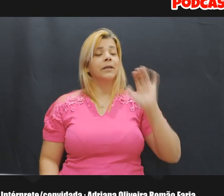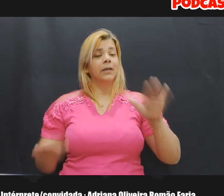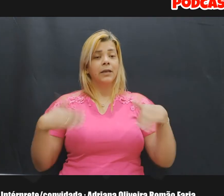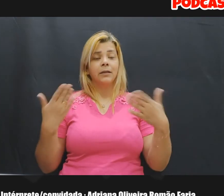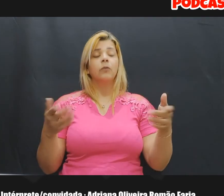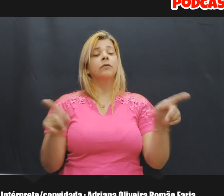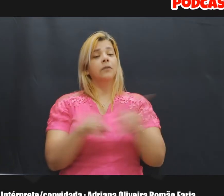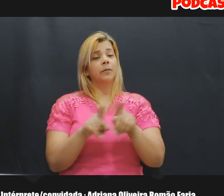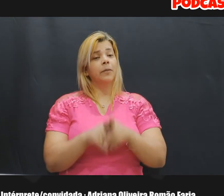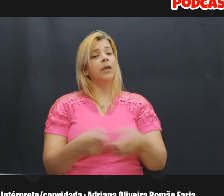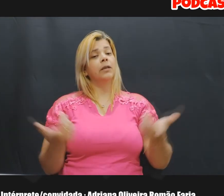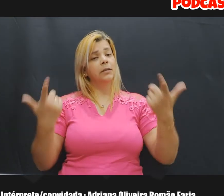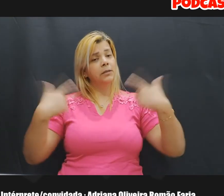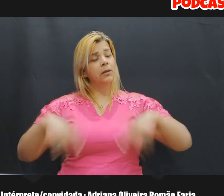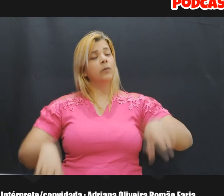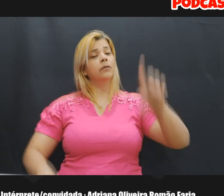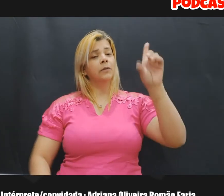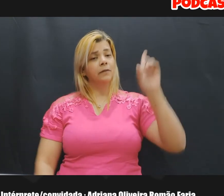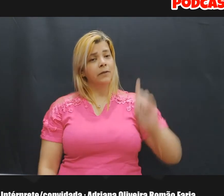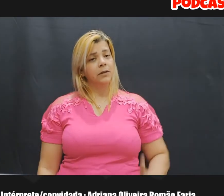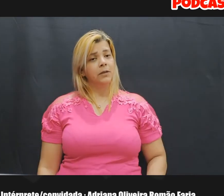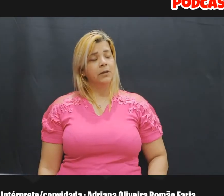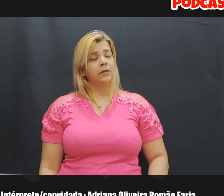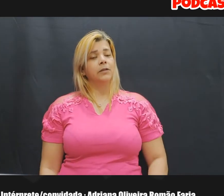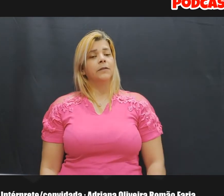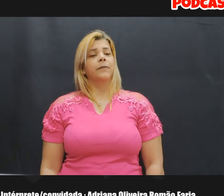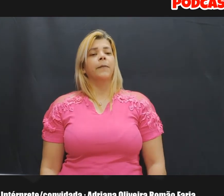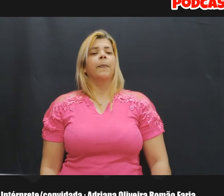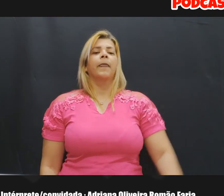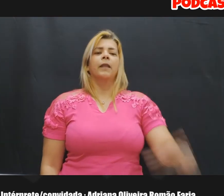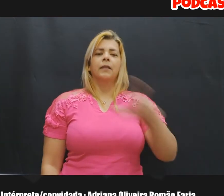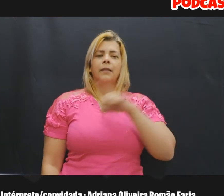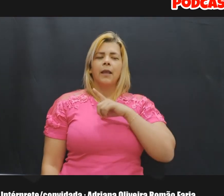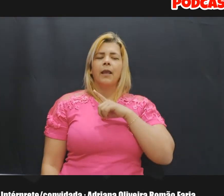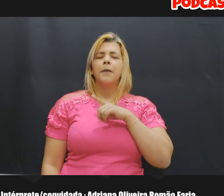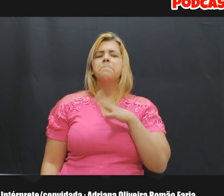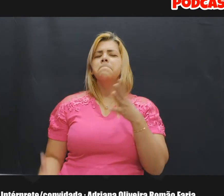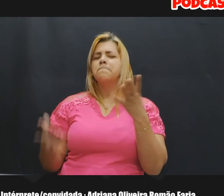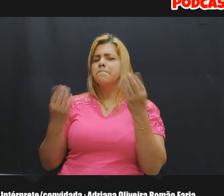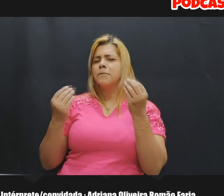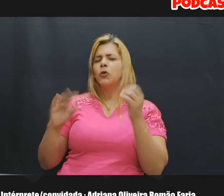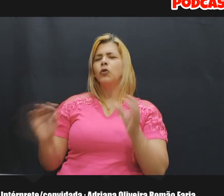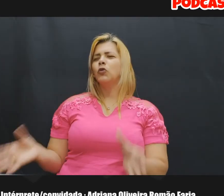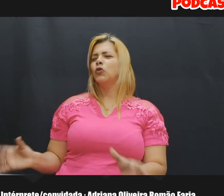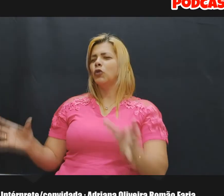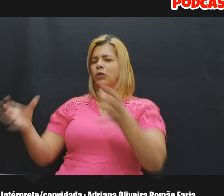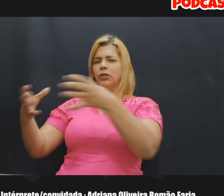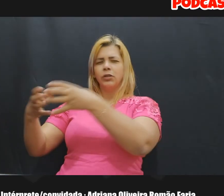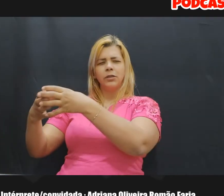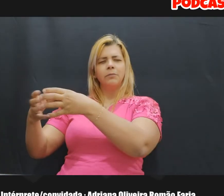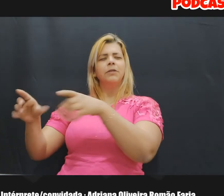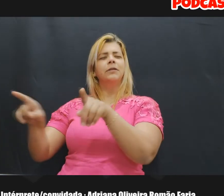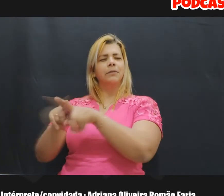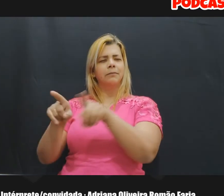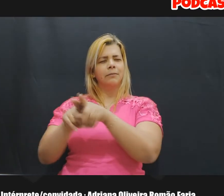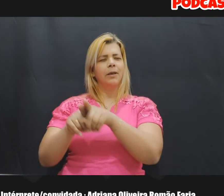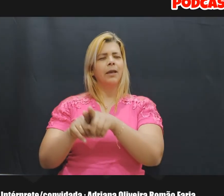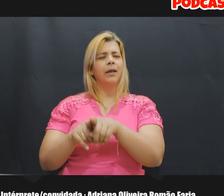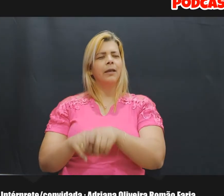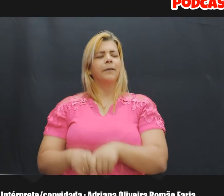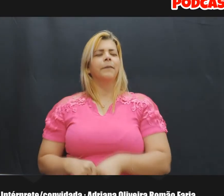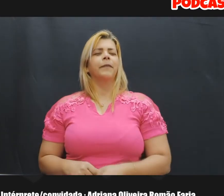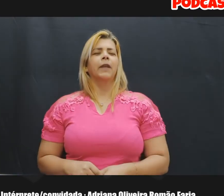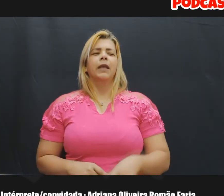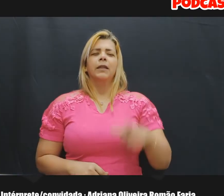são deficientes. Nós temos um dos maiores times do mundo de deficientes, né, que é a nossa seleção